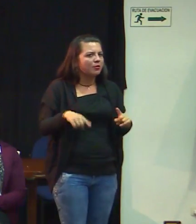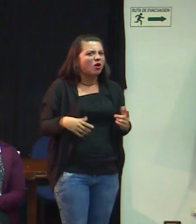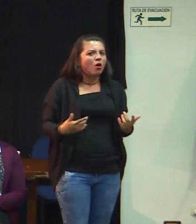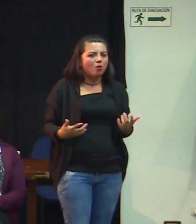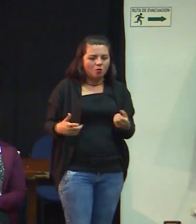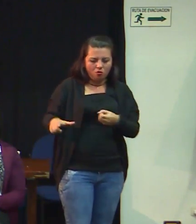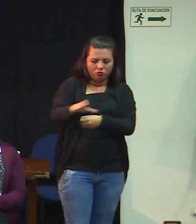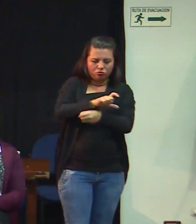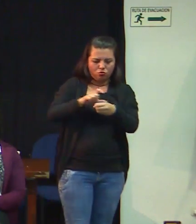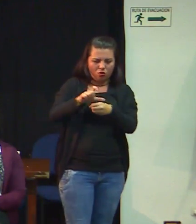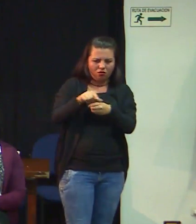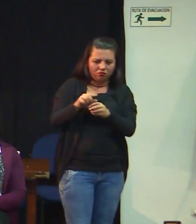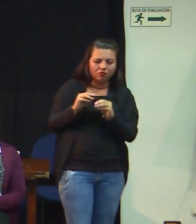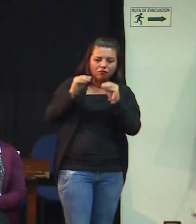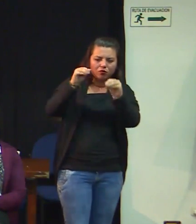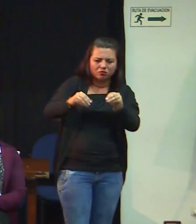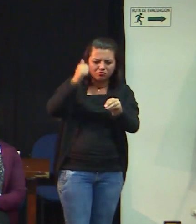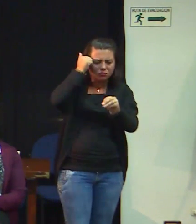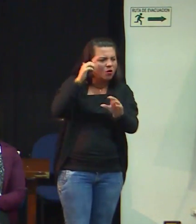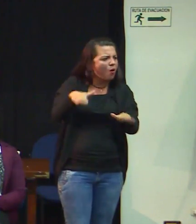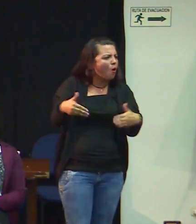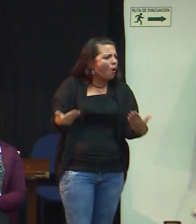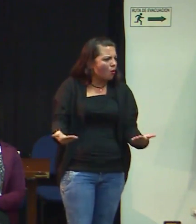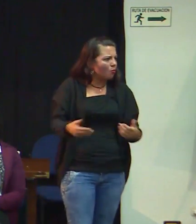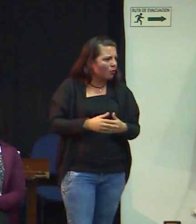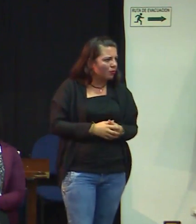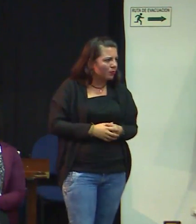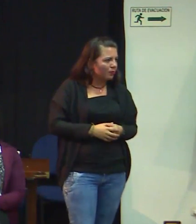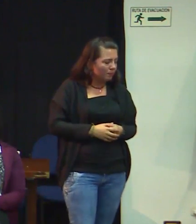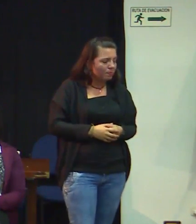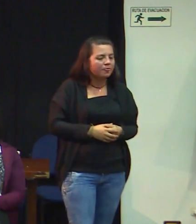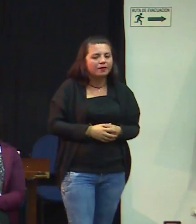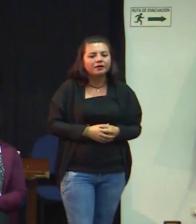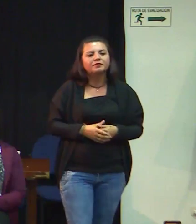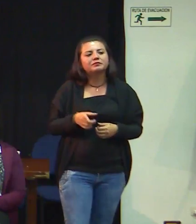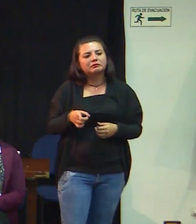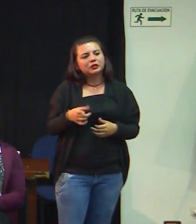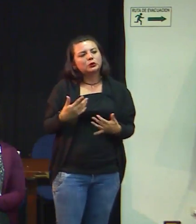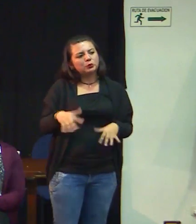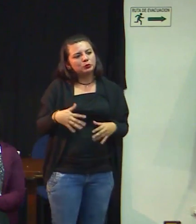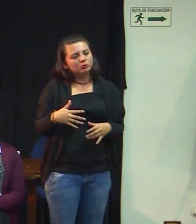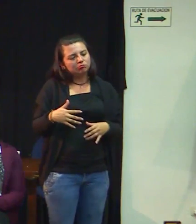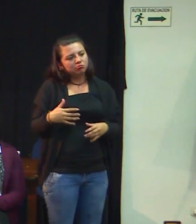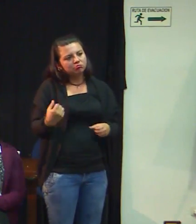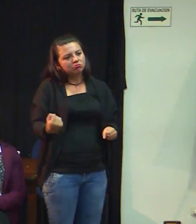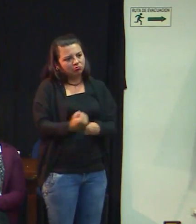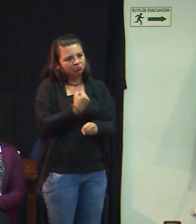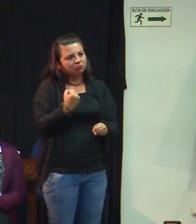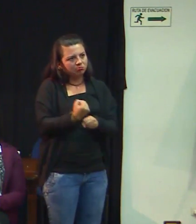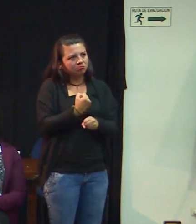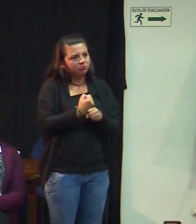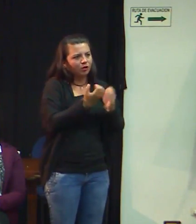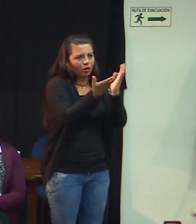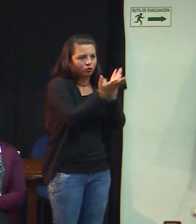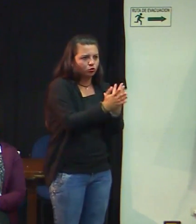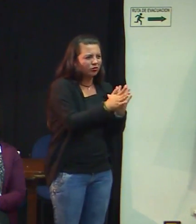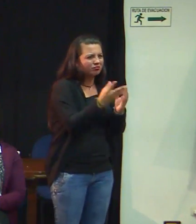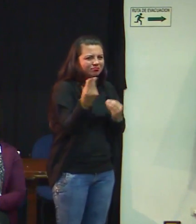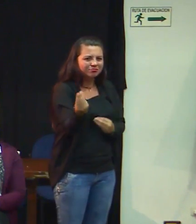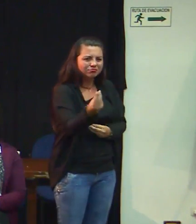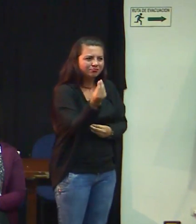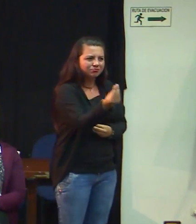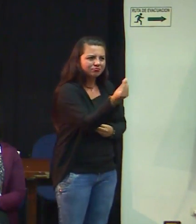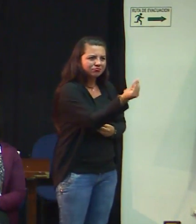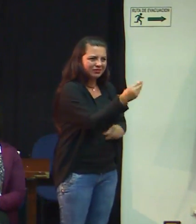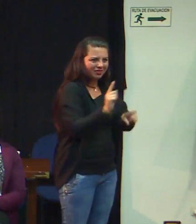ciudad la formación de maestros. Allí pues fue una labor también de trabajos estudiantiles, de colectivos